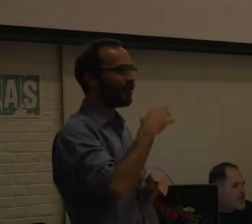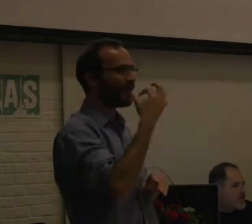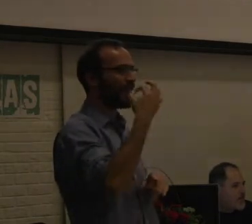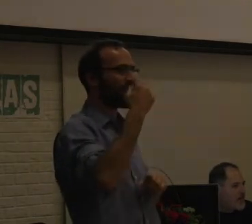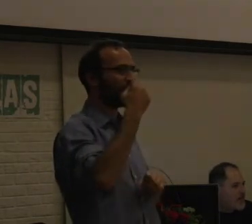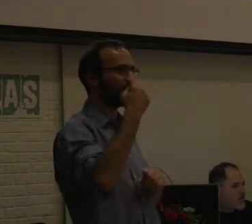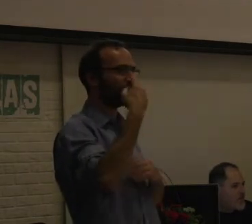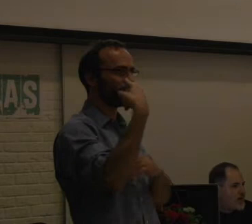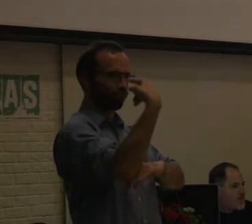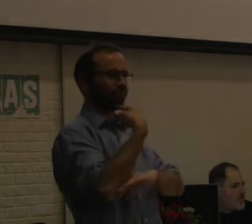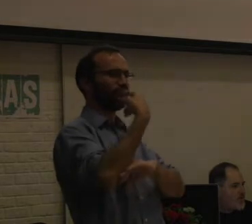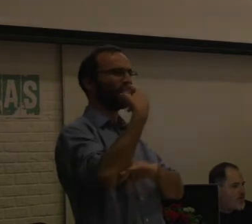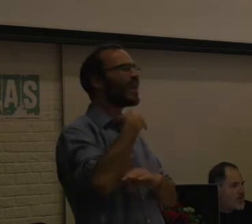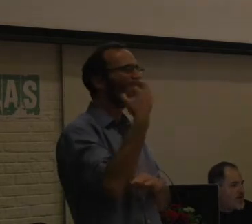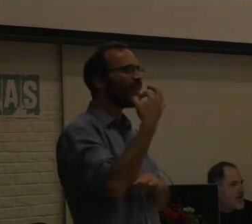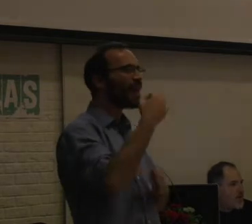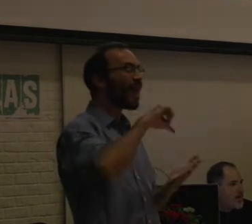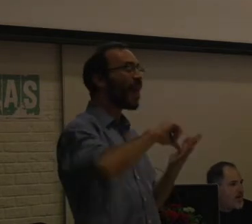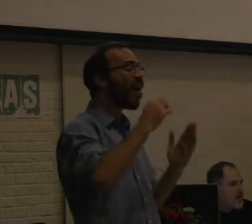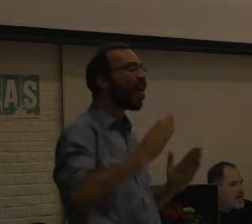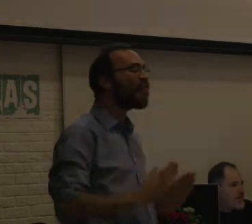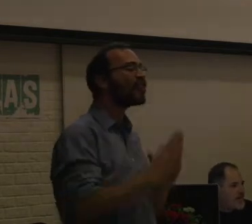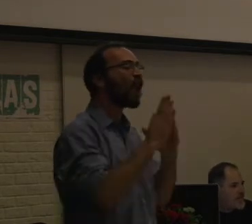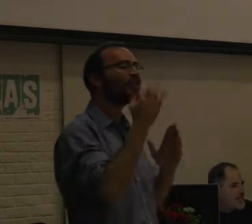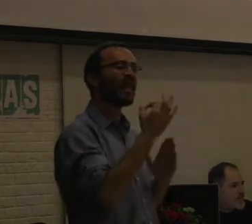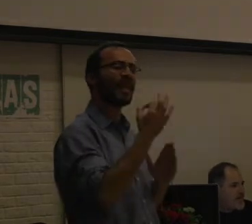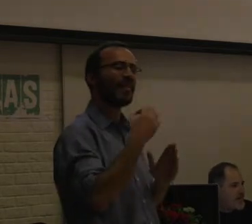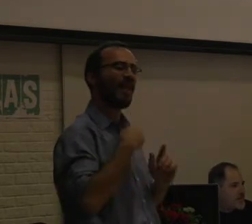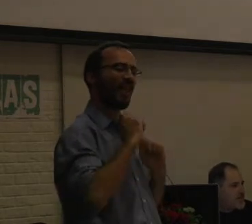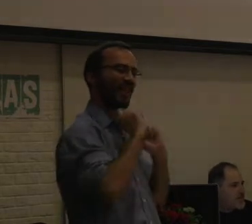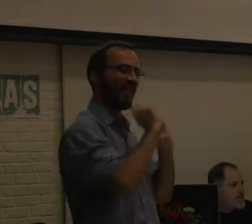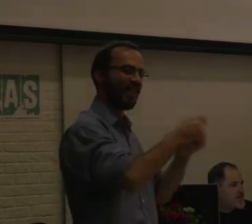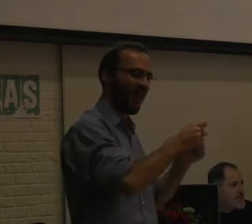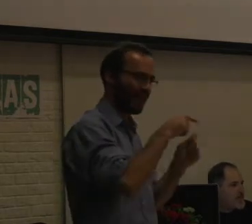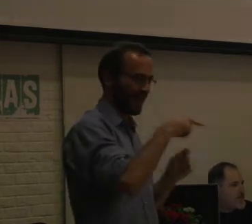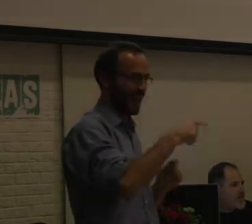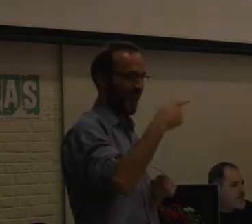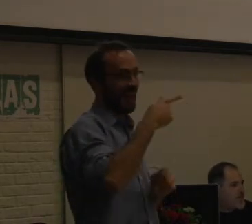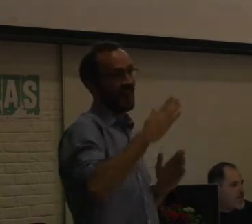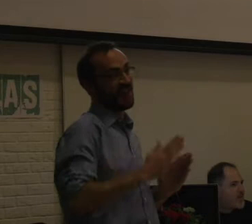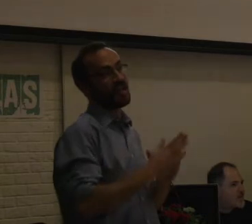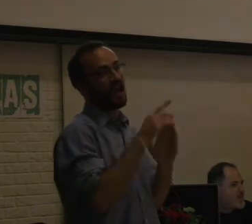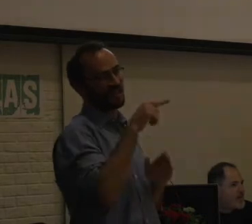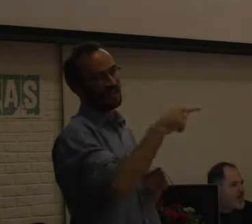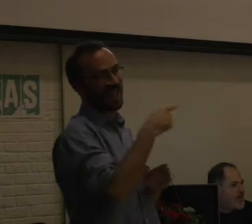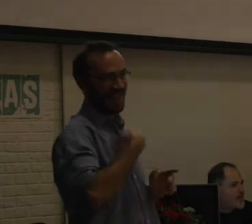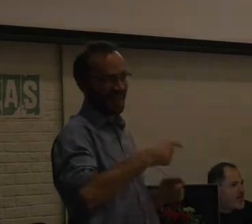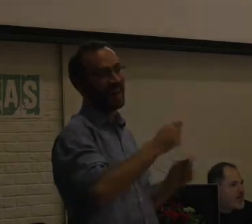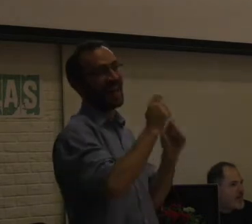atribuir la nueva creación de la ciudad es la diosa Metragirta. Entonces se dice que apareció la diosa Metragirta en